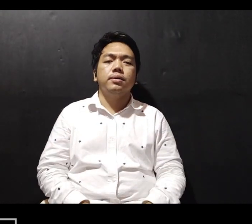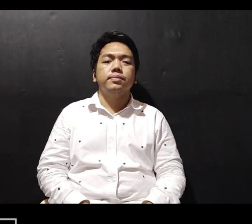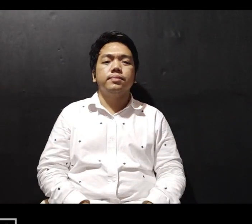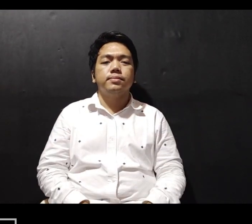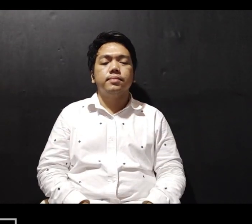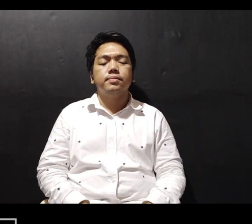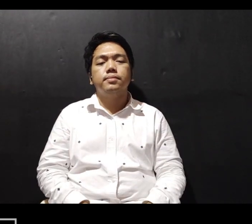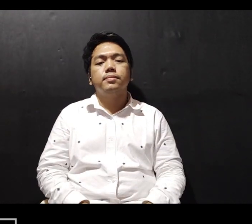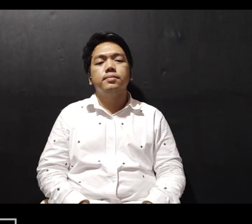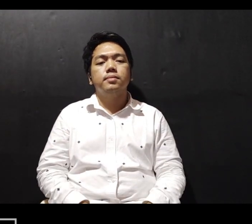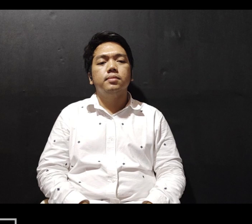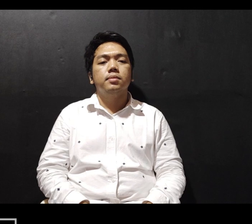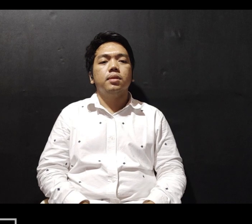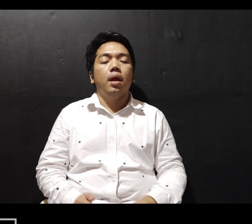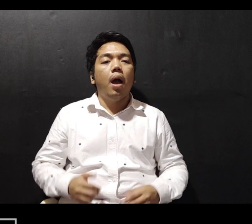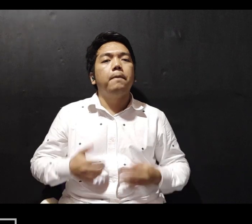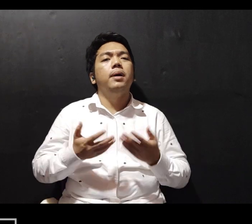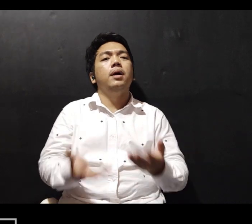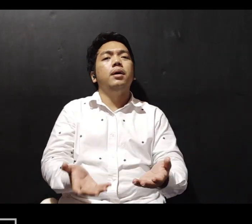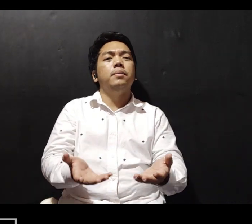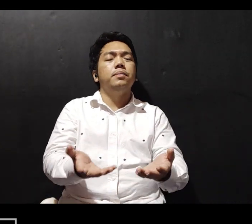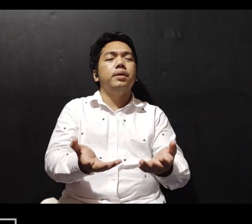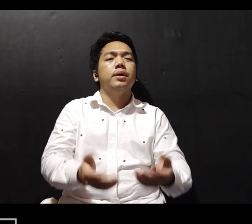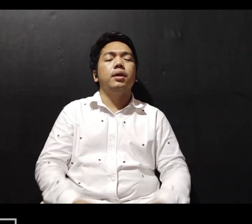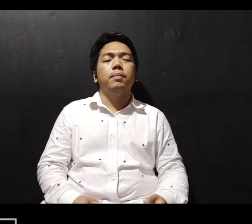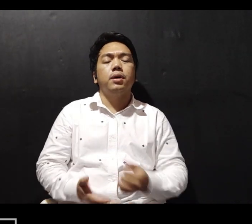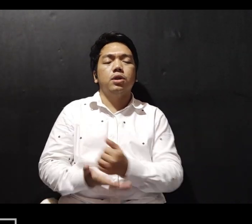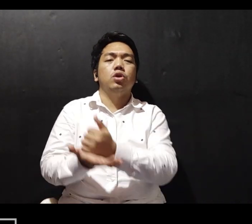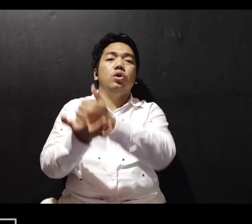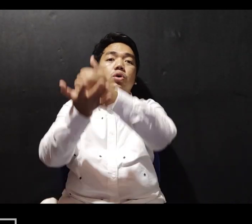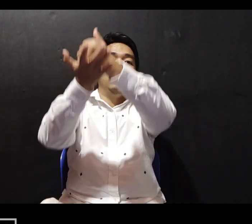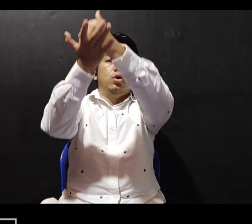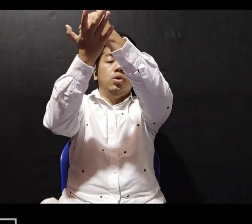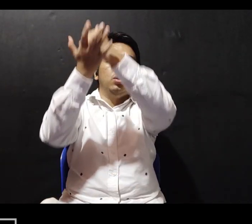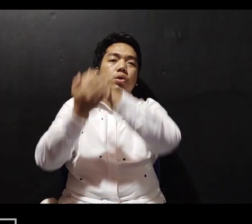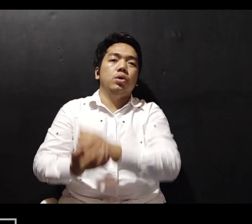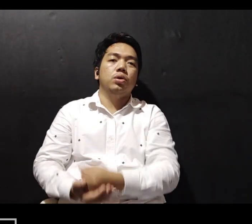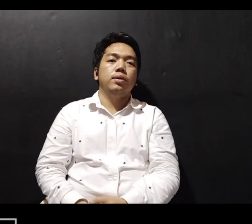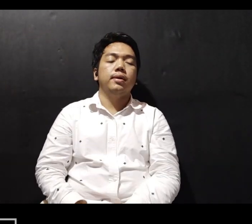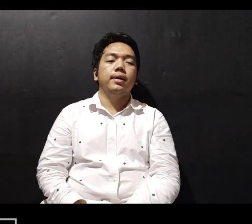bertindak, Dia memberi pertolongan, memberi